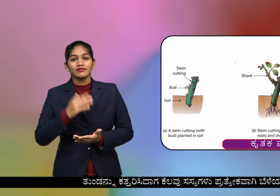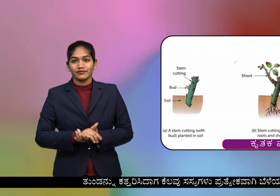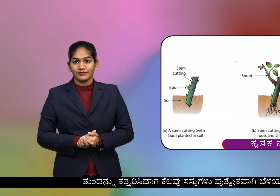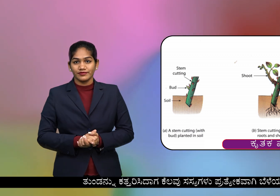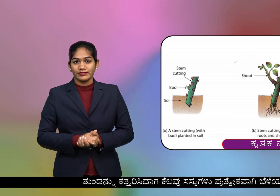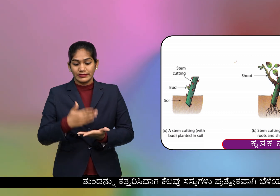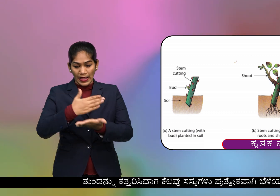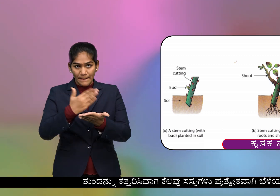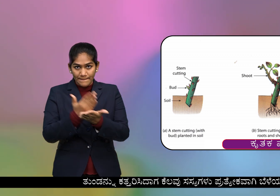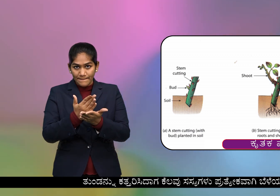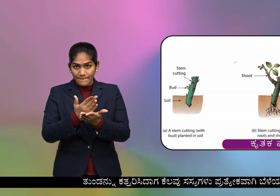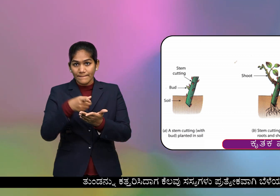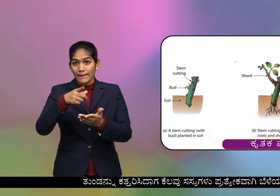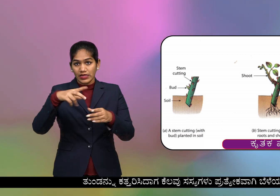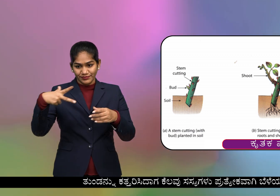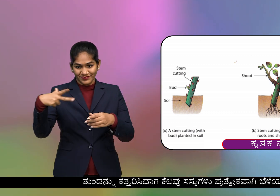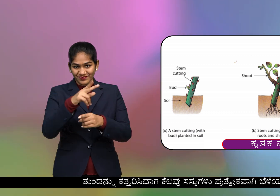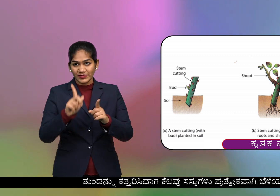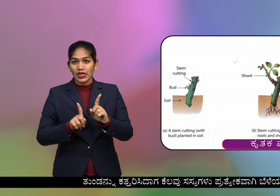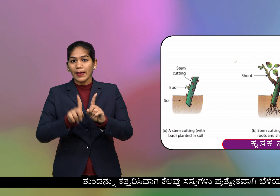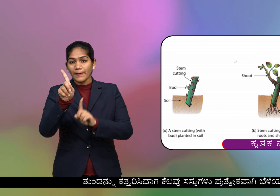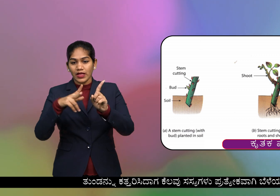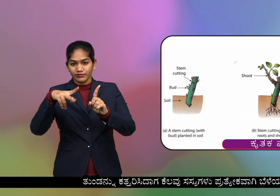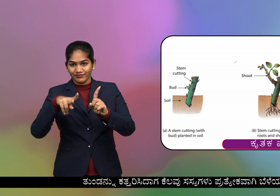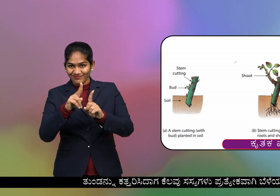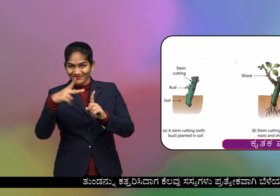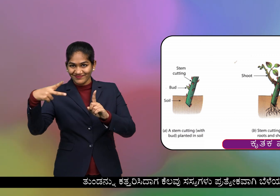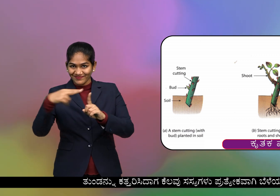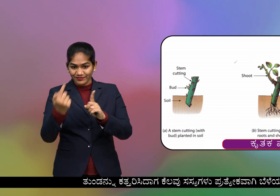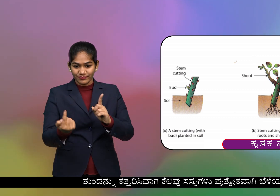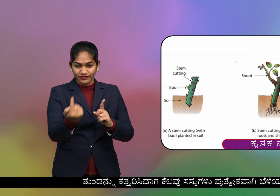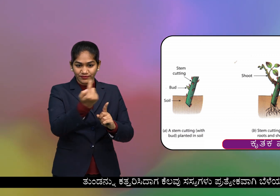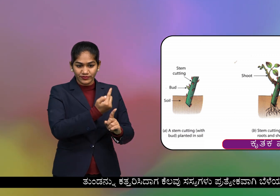ಸಸ್ಯಗಳು ಪ್ರತ್ಯೇಕವಾಗಿ ಬೆಳೆಯುತ್ತವೆ.